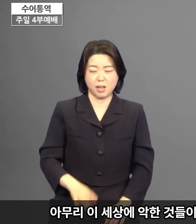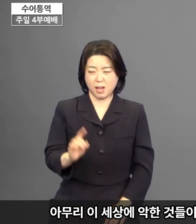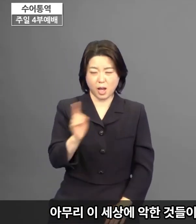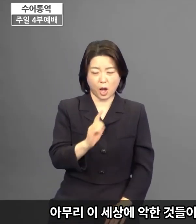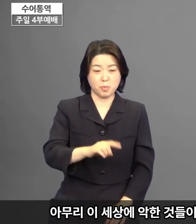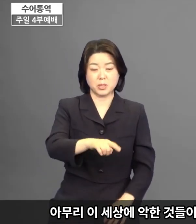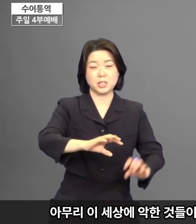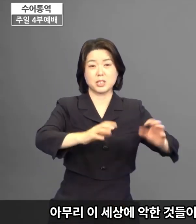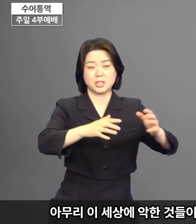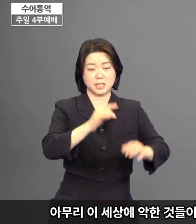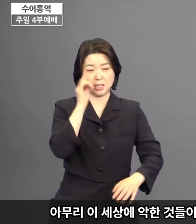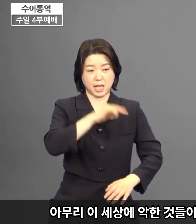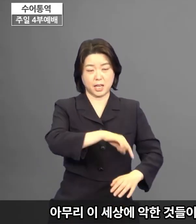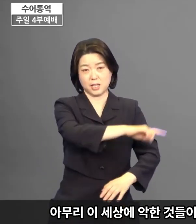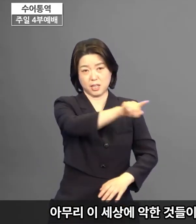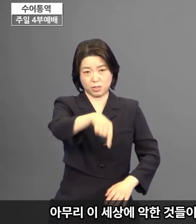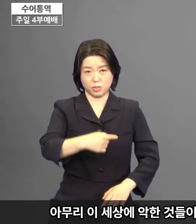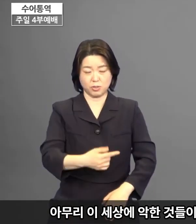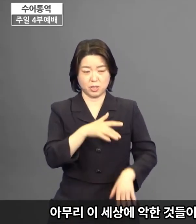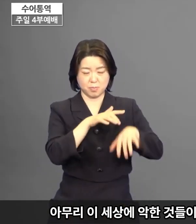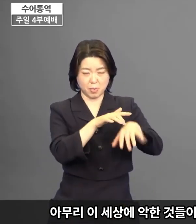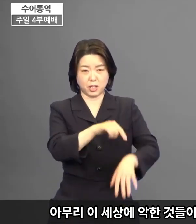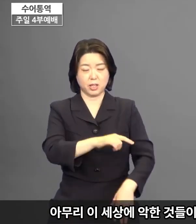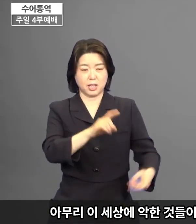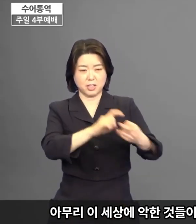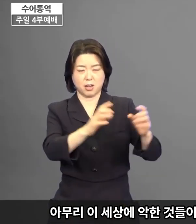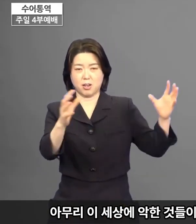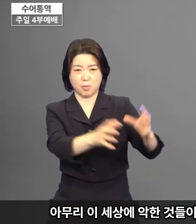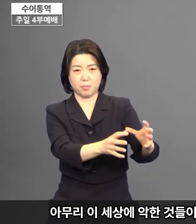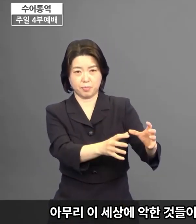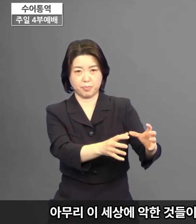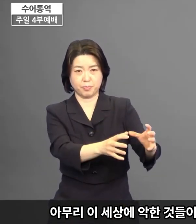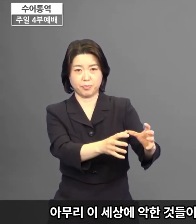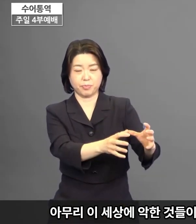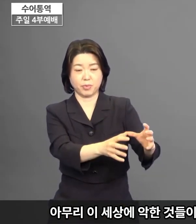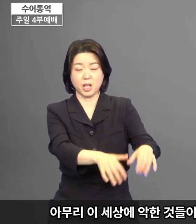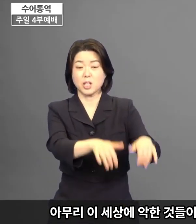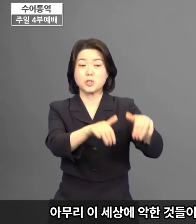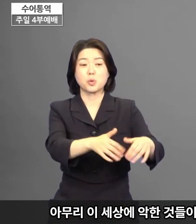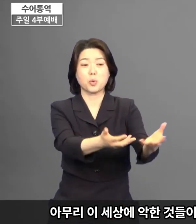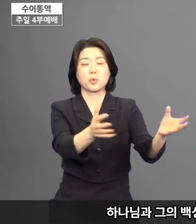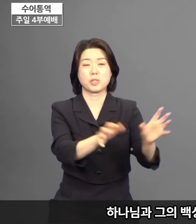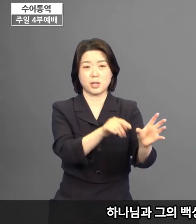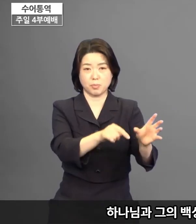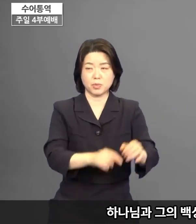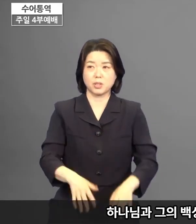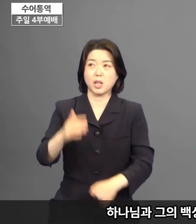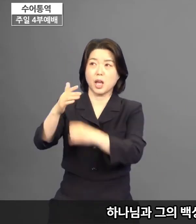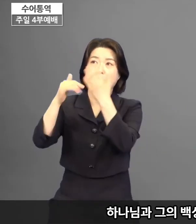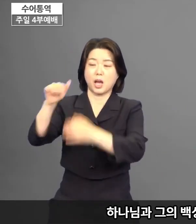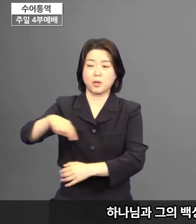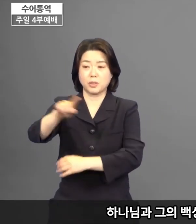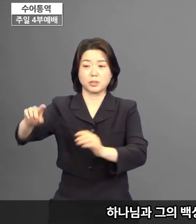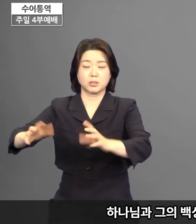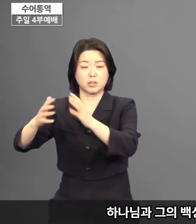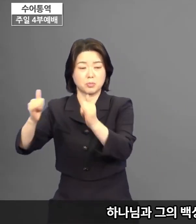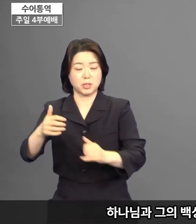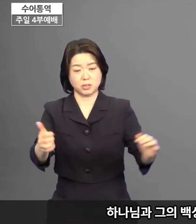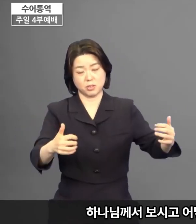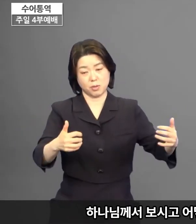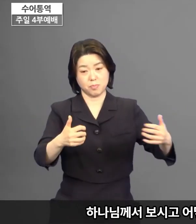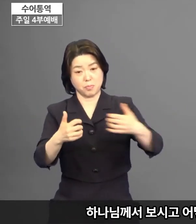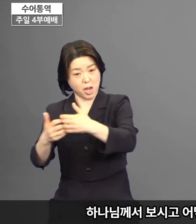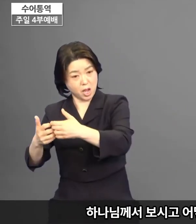이 세상의 악한 것들이, 또한 마귀가 연합해서 그의 졸개들이 하나님과 그의 백성들을 대적하려고